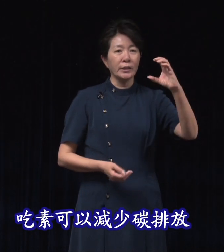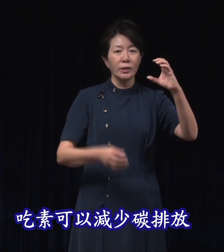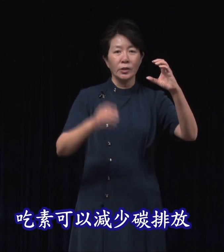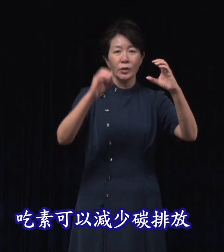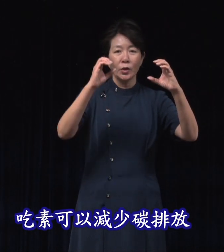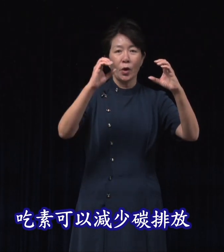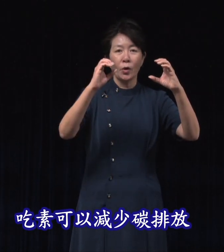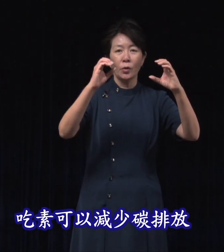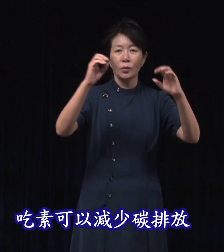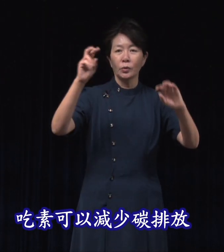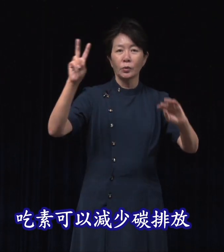CO2，CO2，